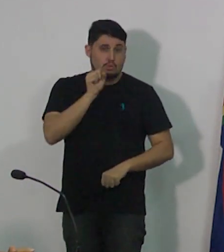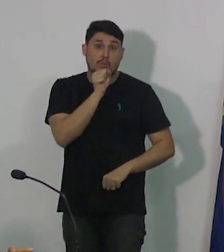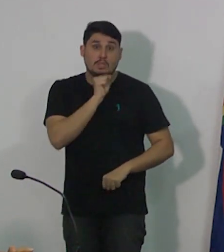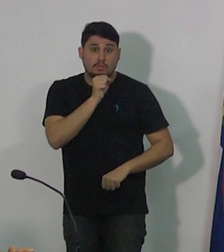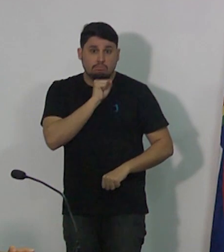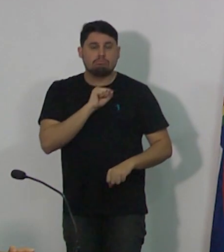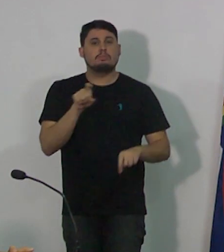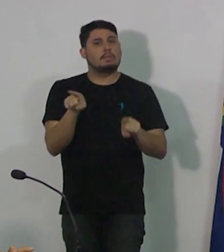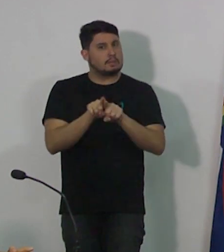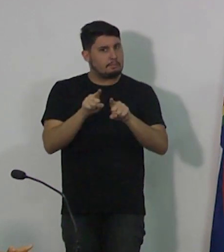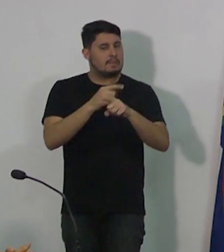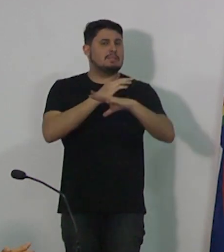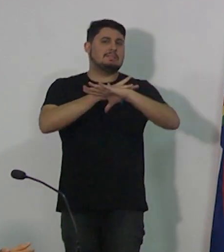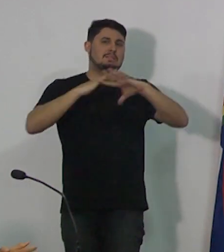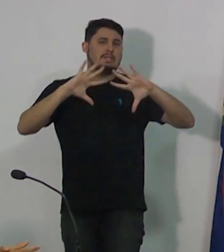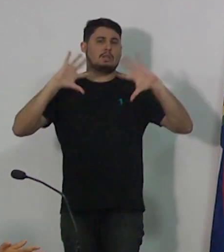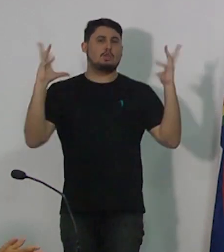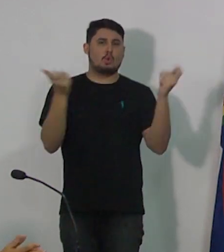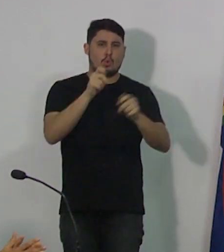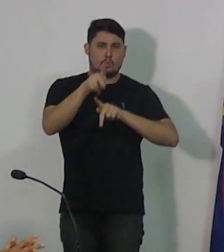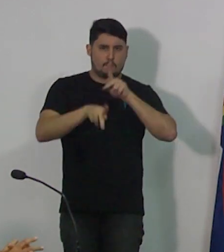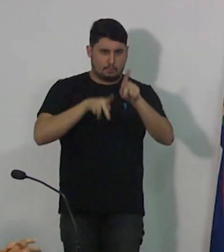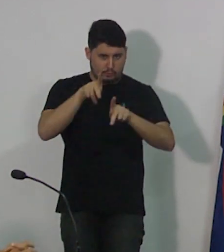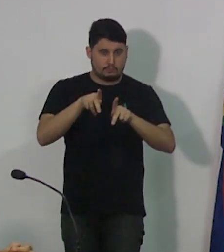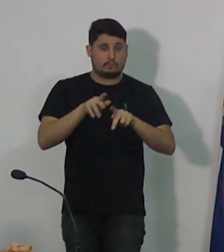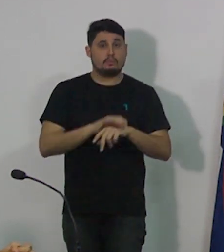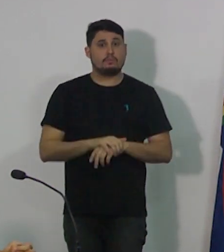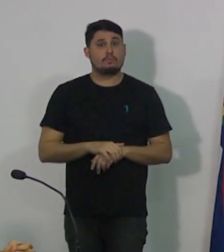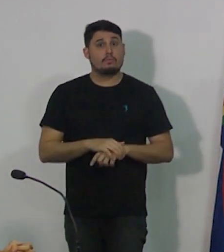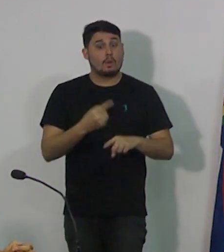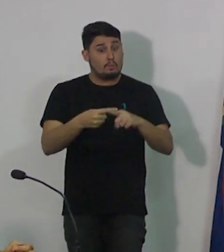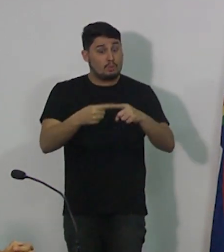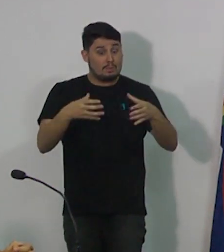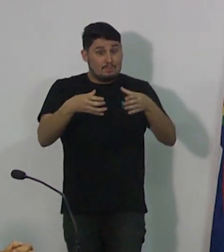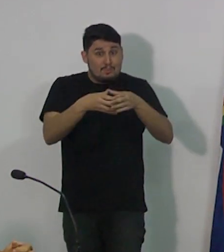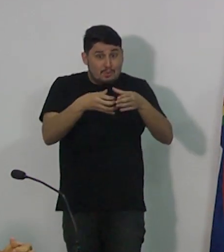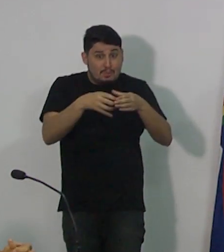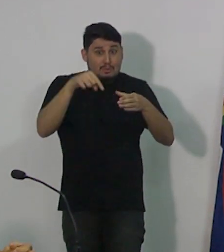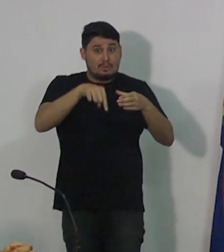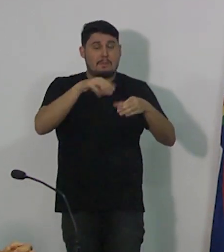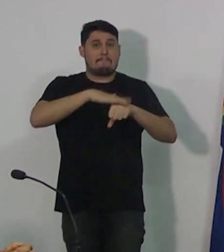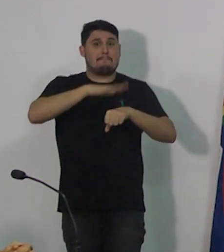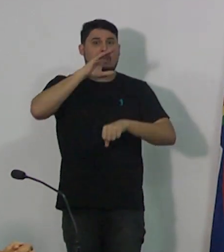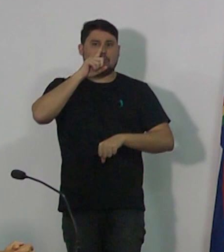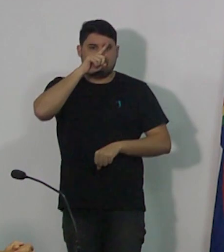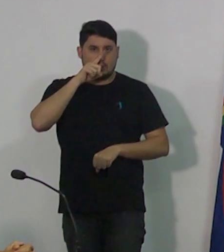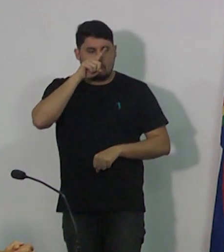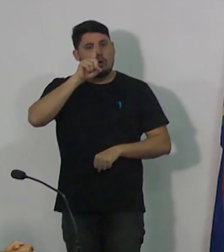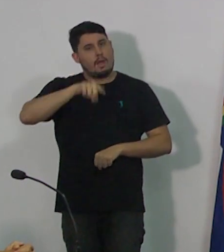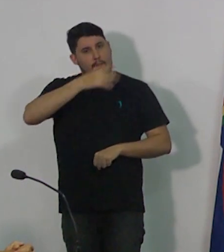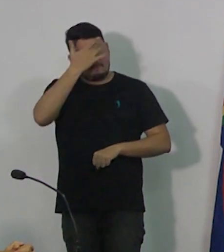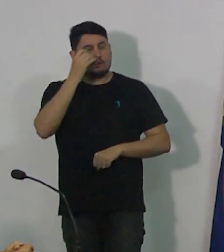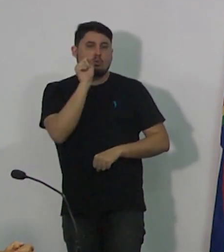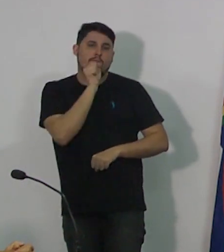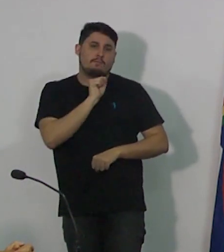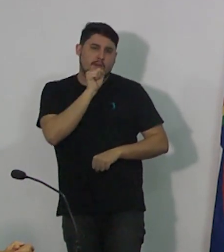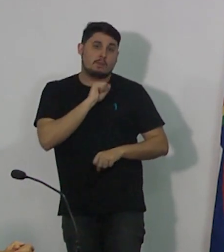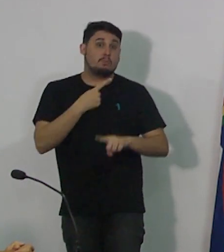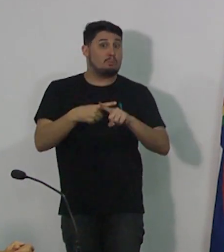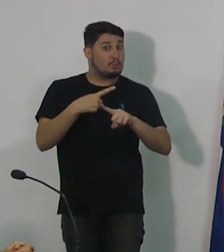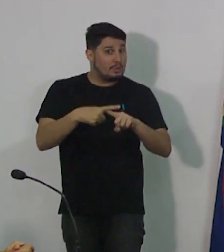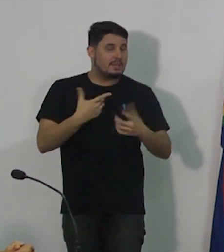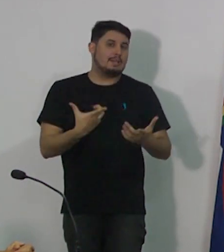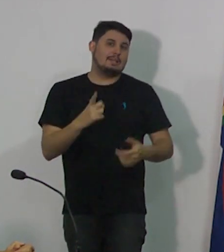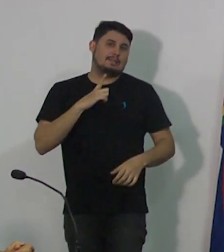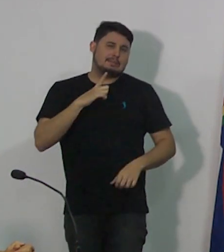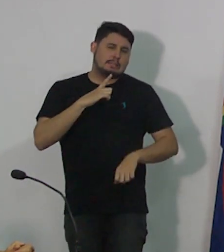que acaba sendo para nós o público-alvo, o público idoso, por conta da possibilidade dos casos graves se